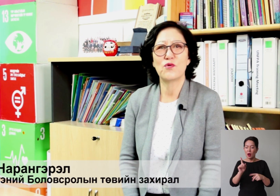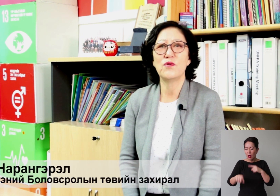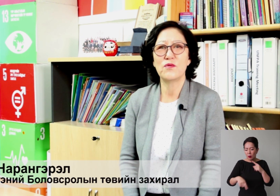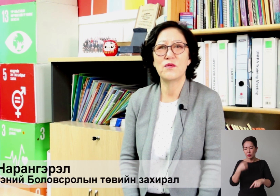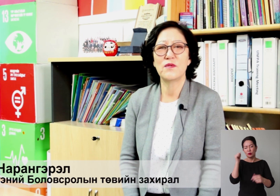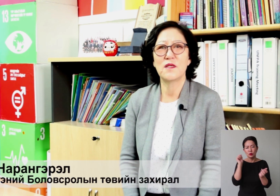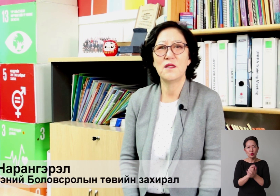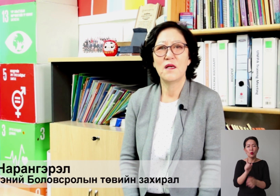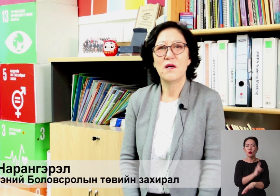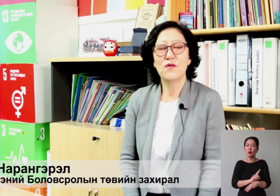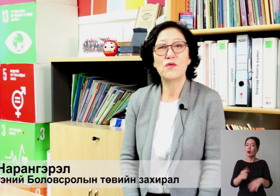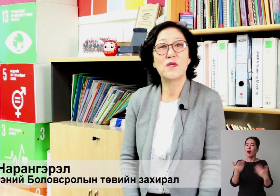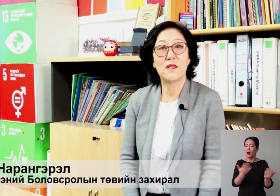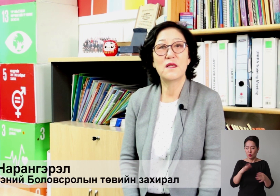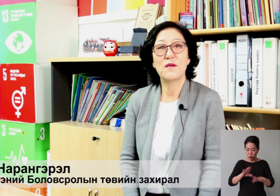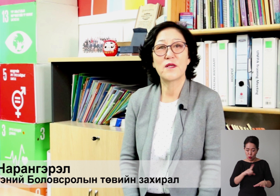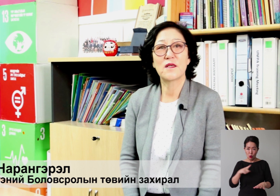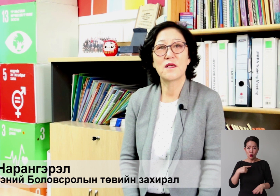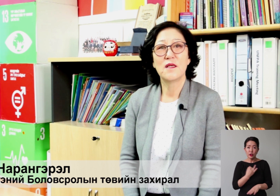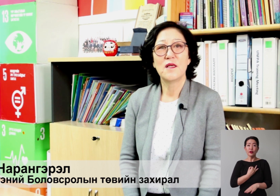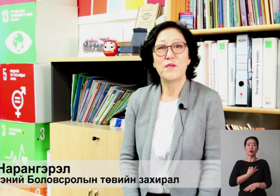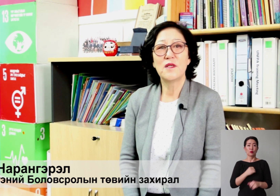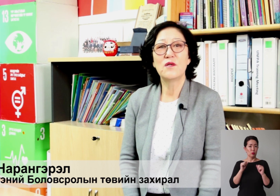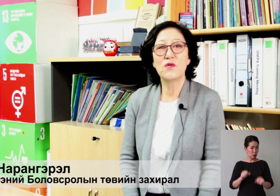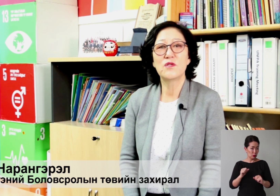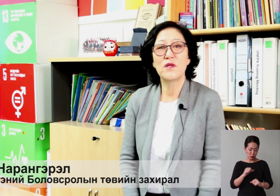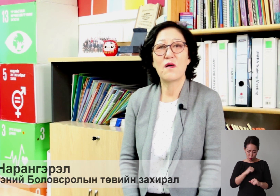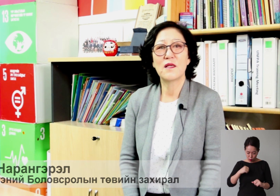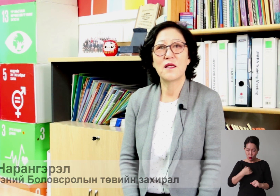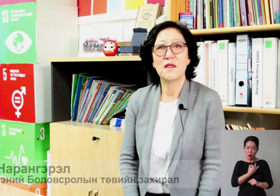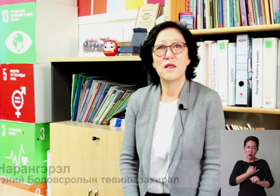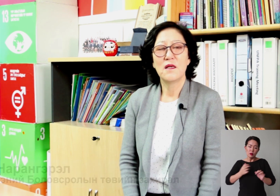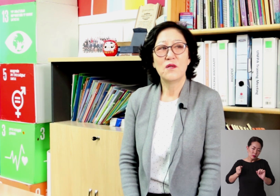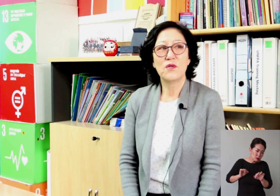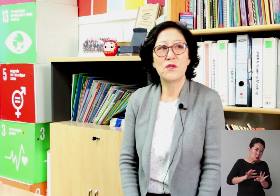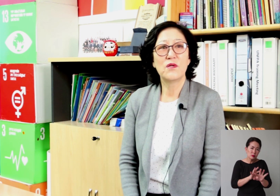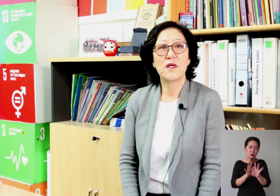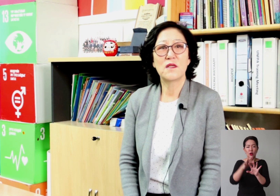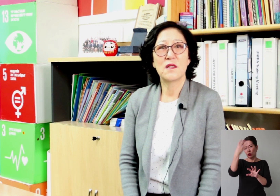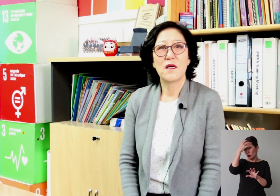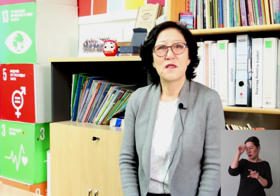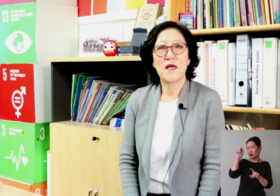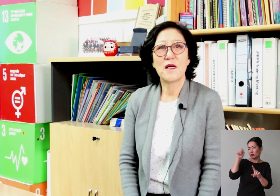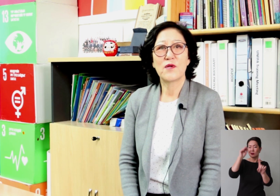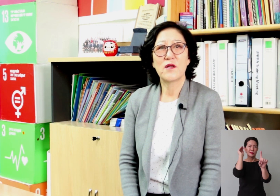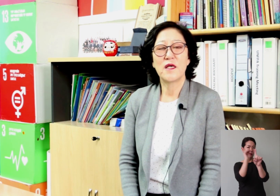чухал үрдүн гэхтэр хүүхдүүд итгэлтэй болдог. Бид нар өөрснөө яваад ингээд төрдөө ингээд санаа бодлоо